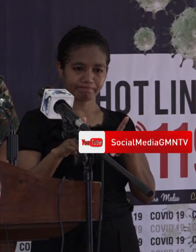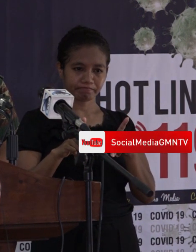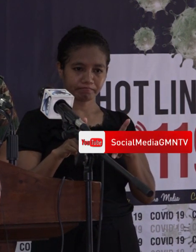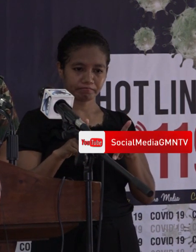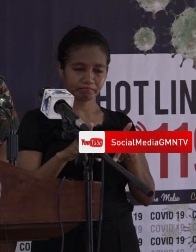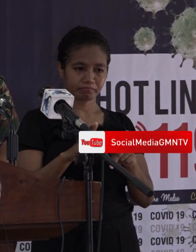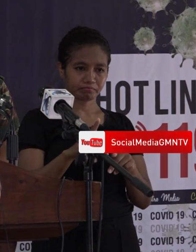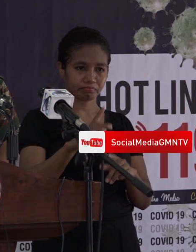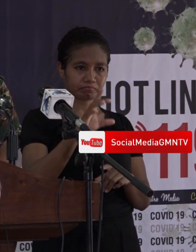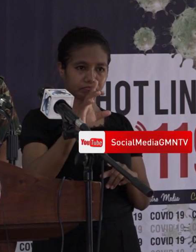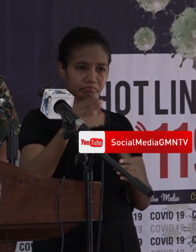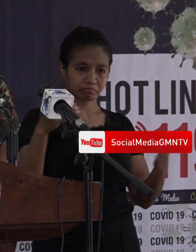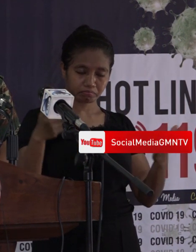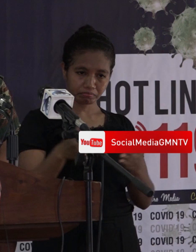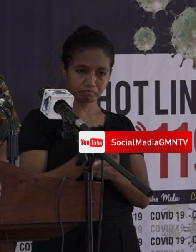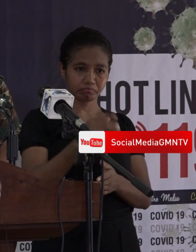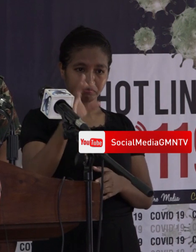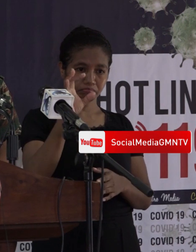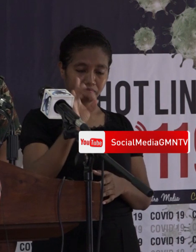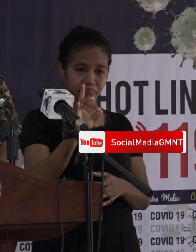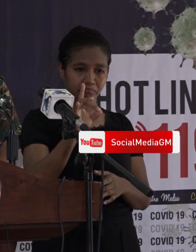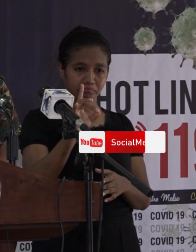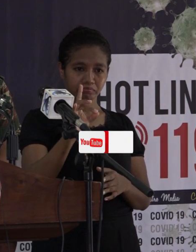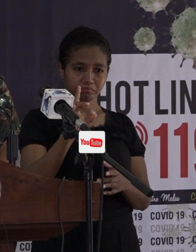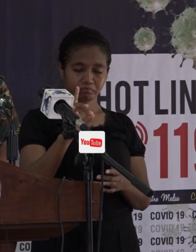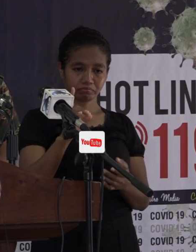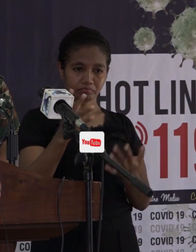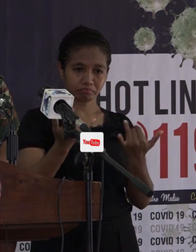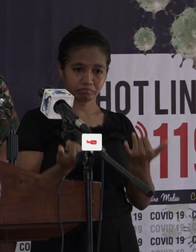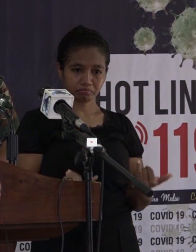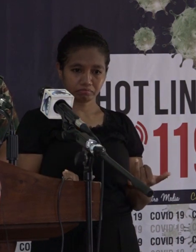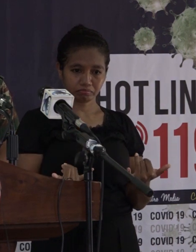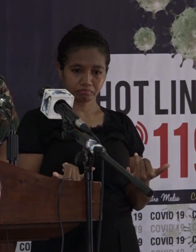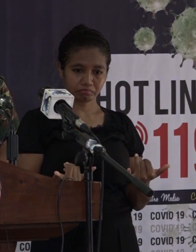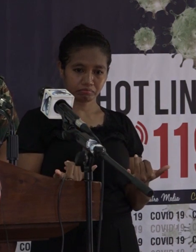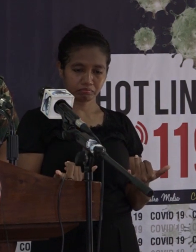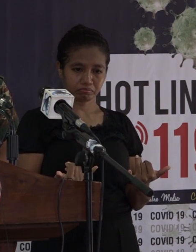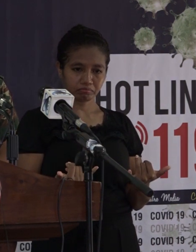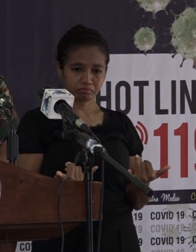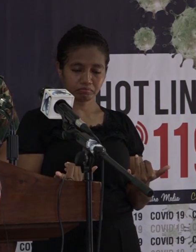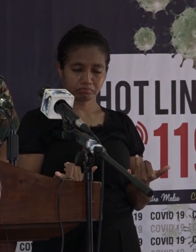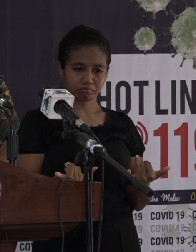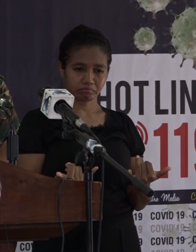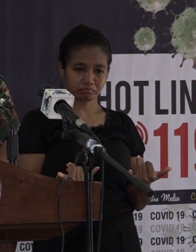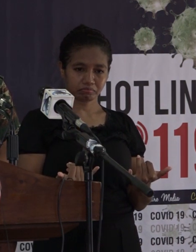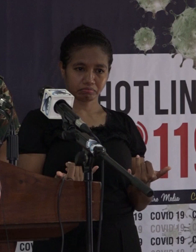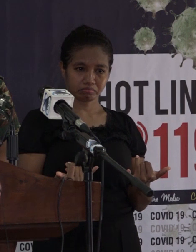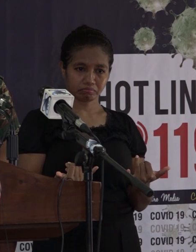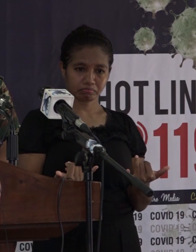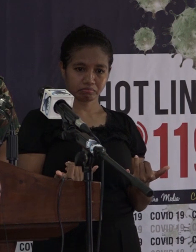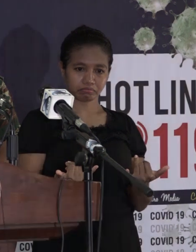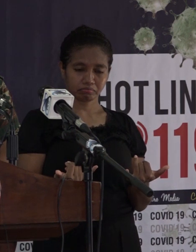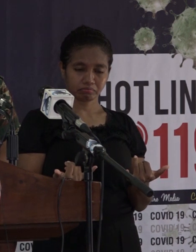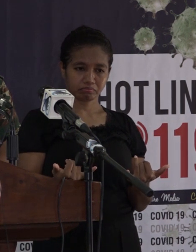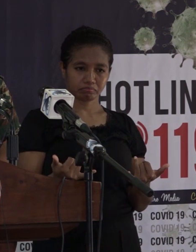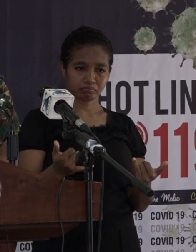la rua, se for rua, vê, juntamos Horsek, se vê, Fogalima, né? Tamba, nem resultado vegetal. Caso confirmado, a nessa